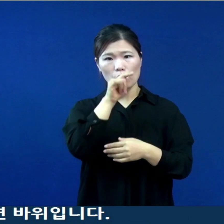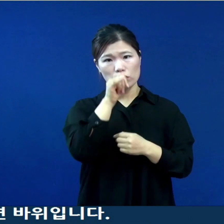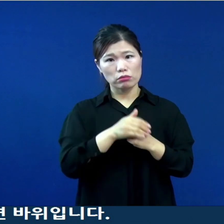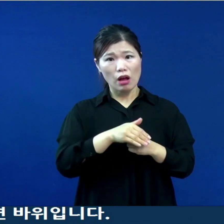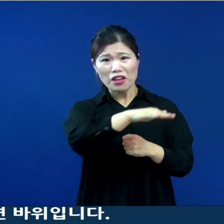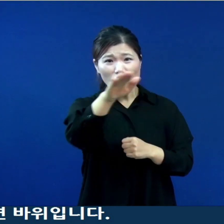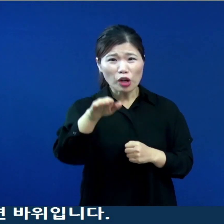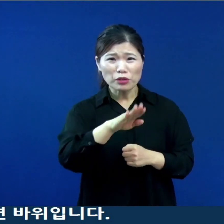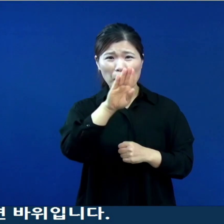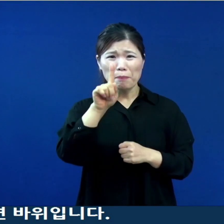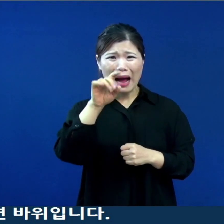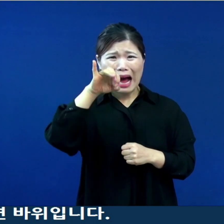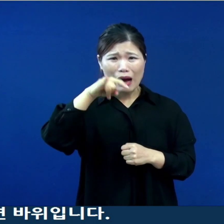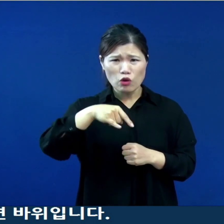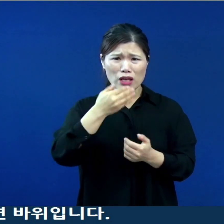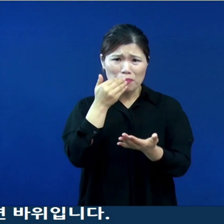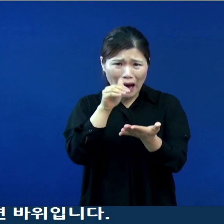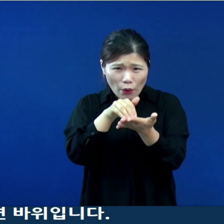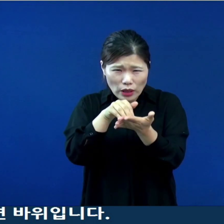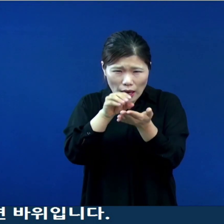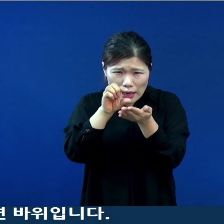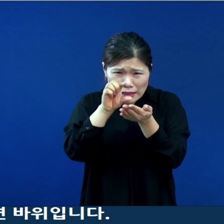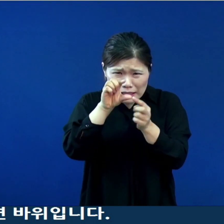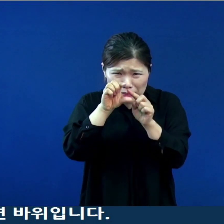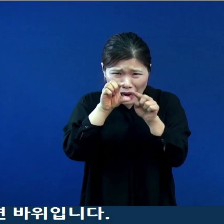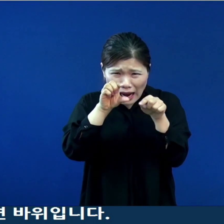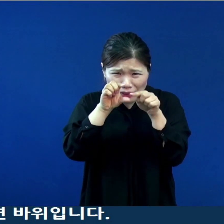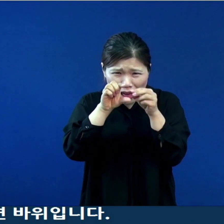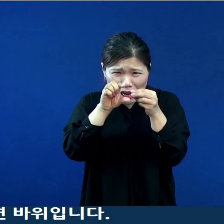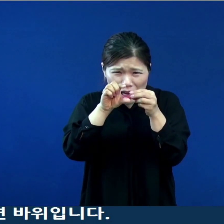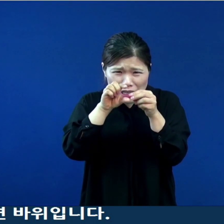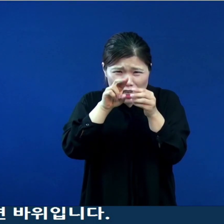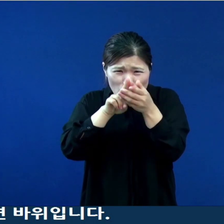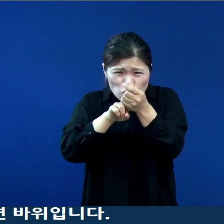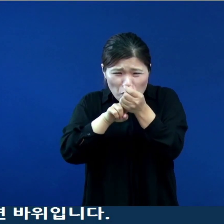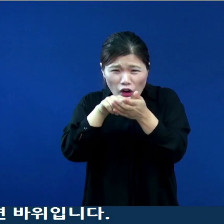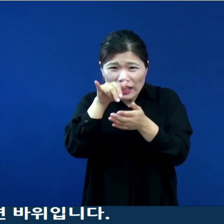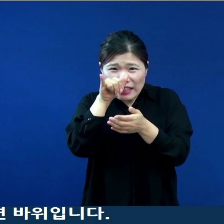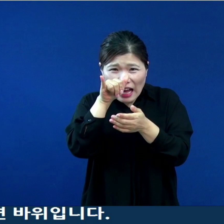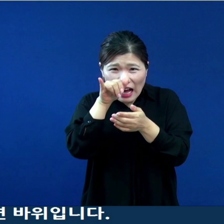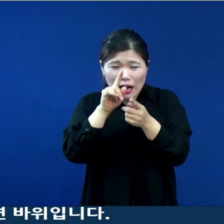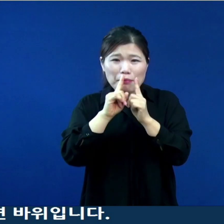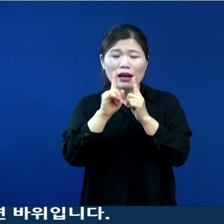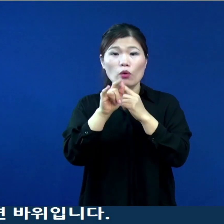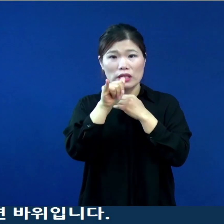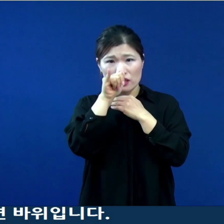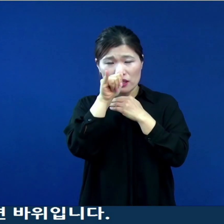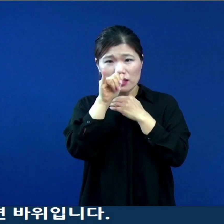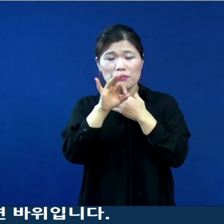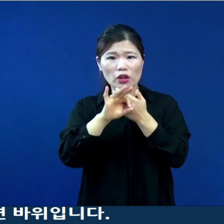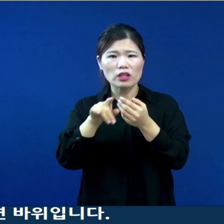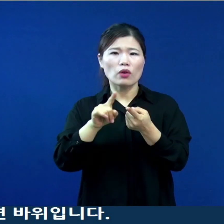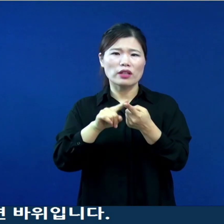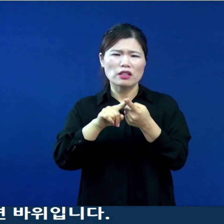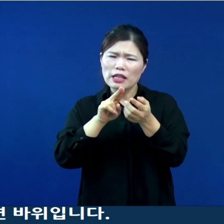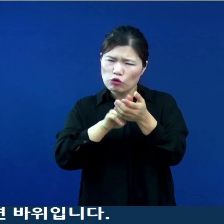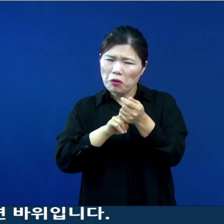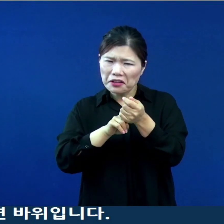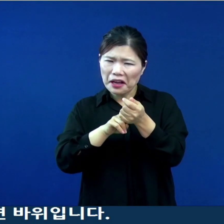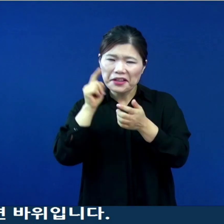틈 사이에 숨어 있는 모습, 이것을 그 안에 피할 나의 바위라고 생각하지만 영적인